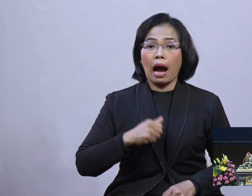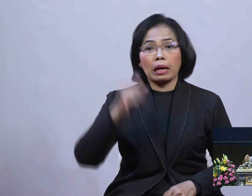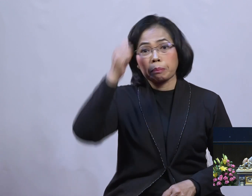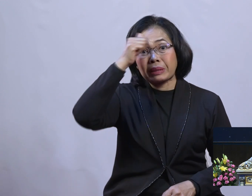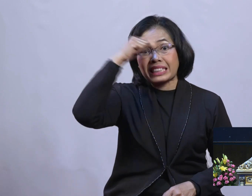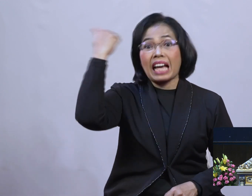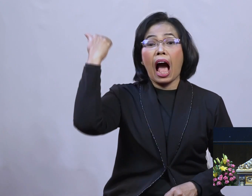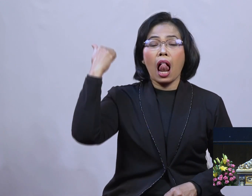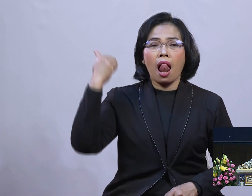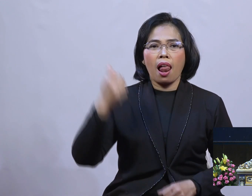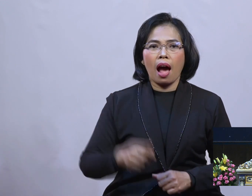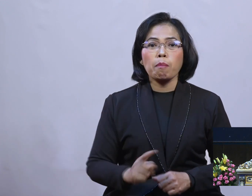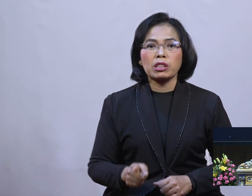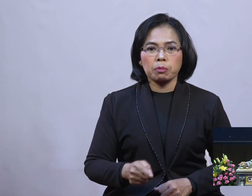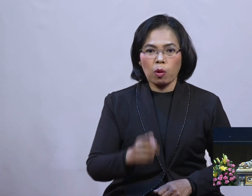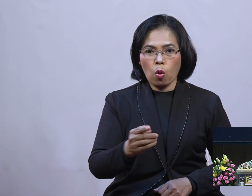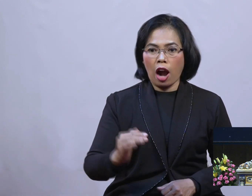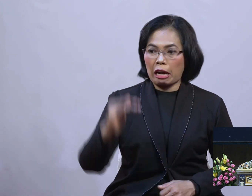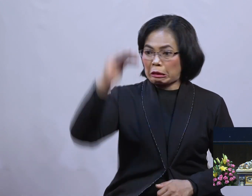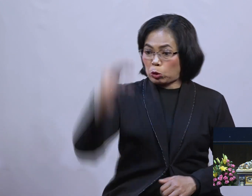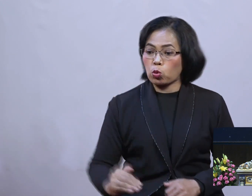direndahkan oleh Tuhan